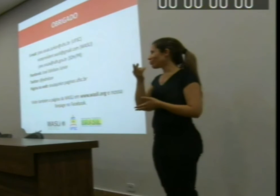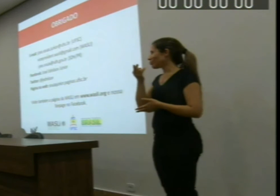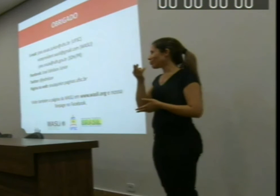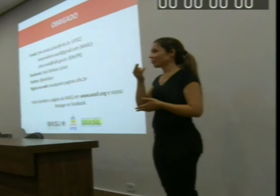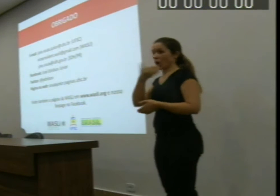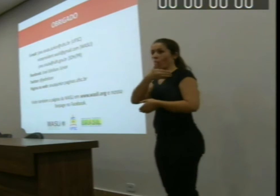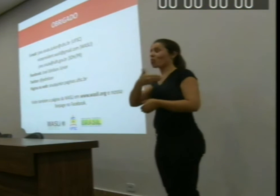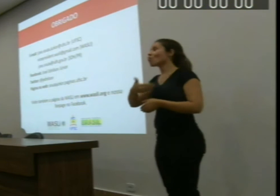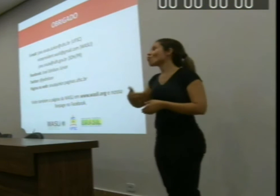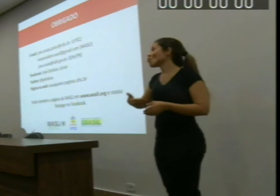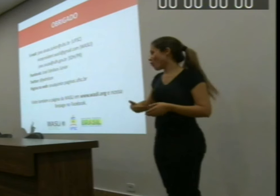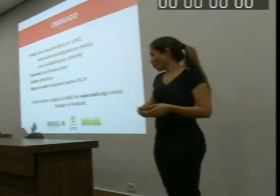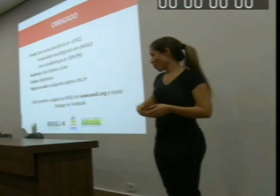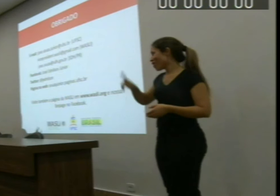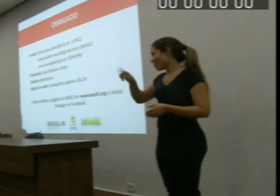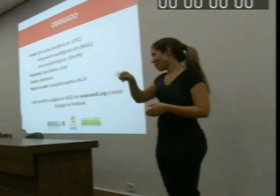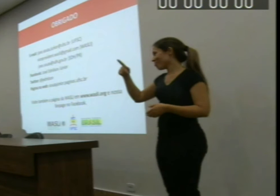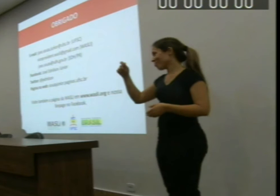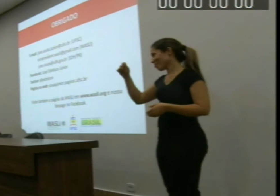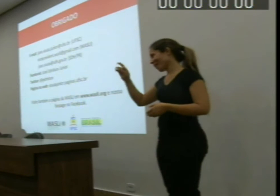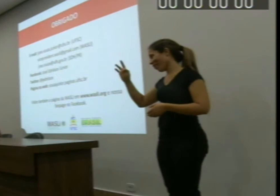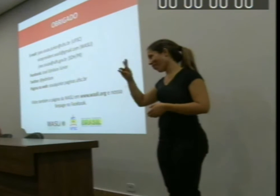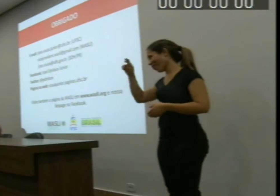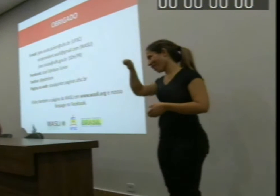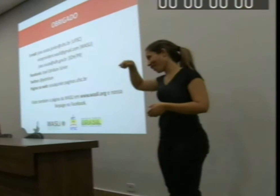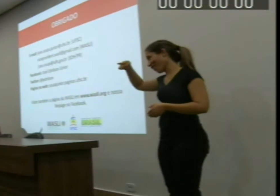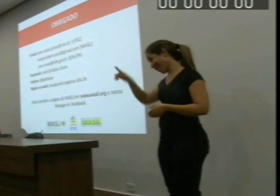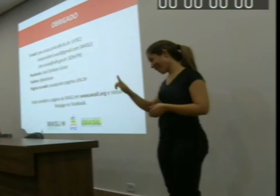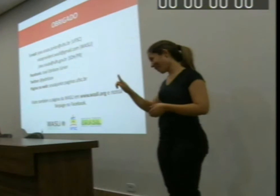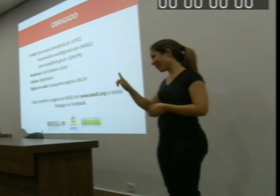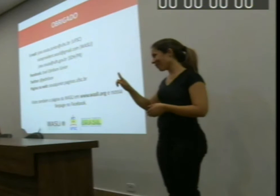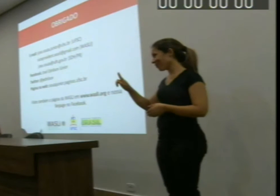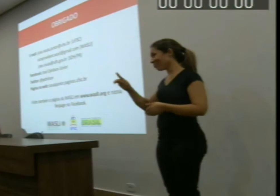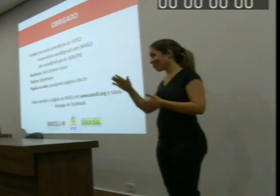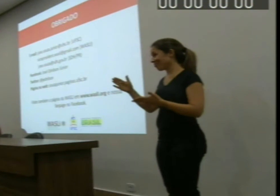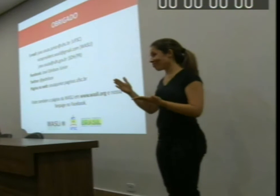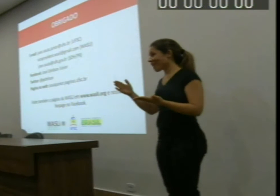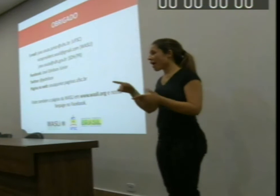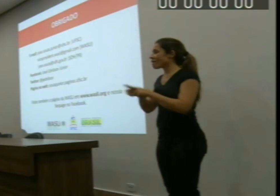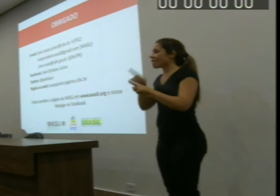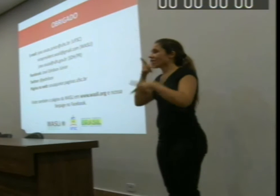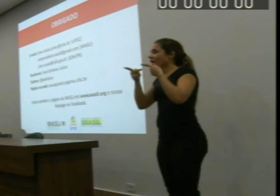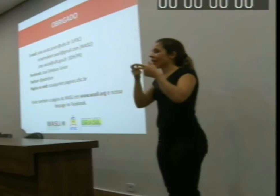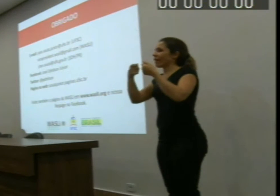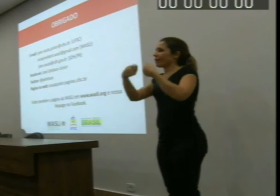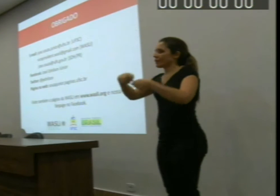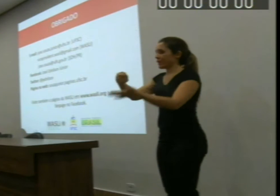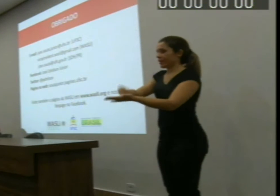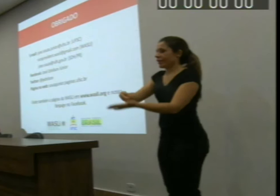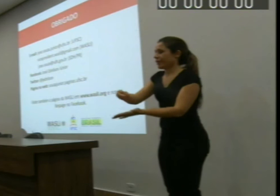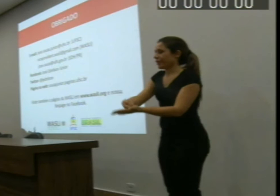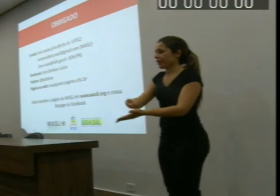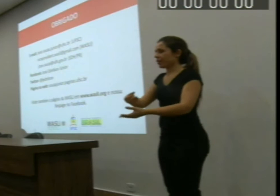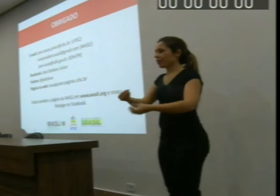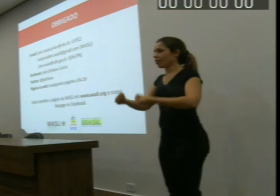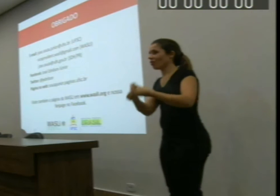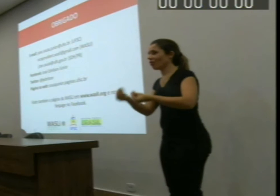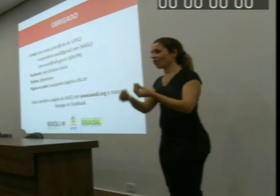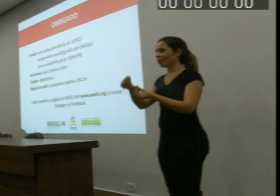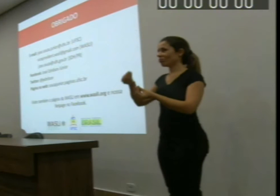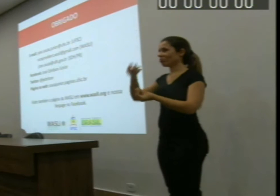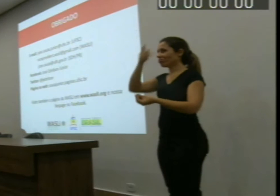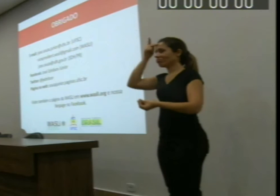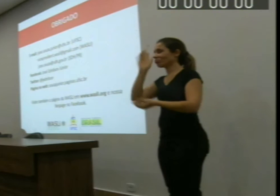governo que o governo não é patrão mas é como se fosse que os patrões dizem Olha tem que ser assim como pros professores da